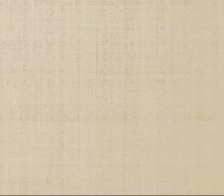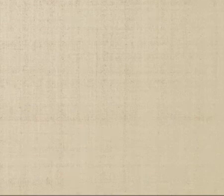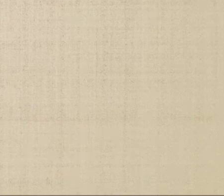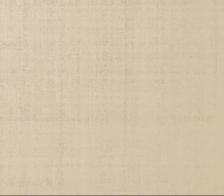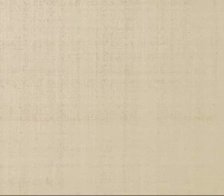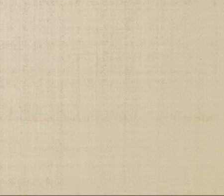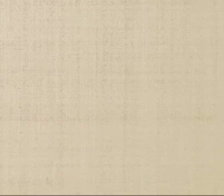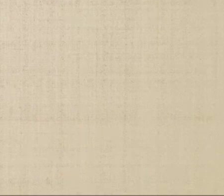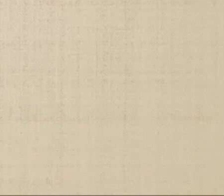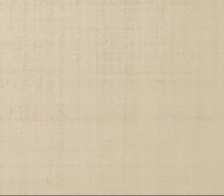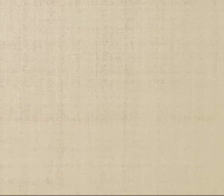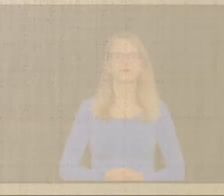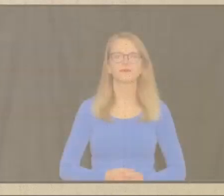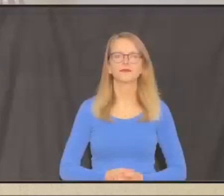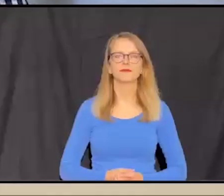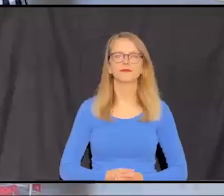ruhezeiten